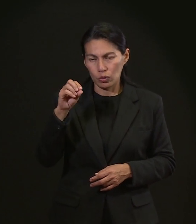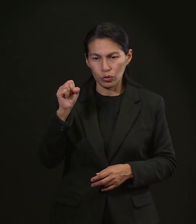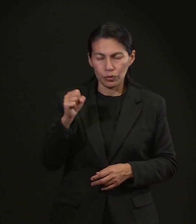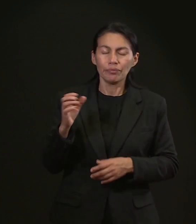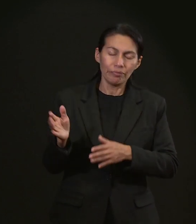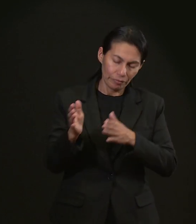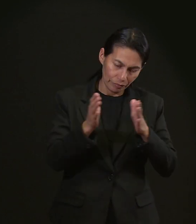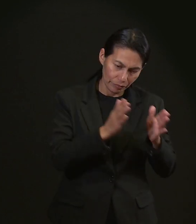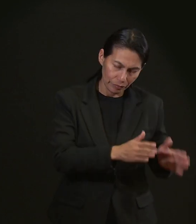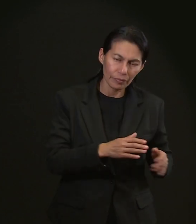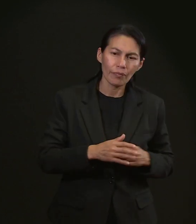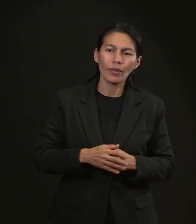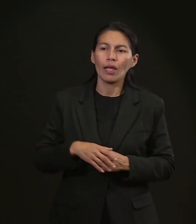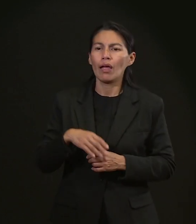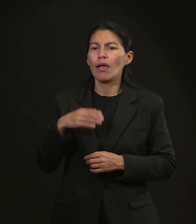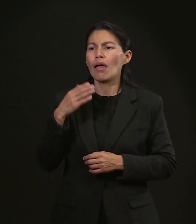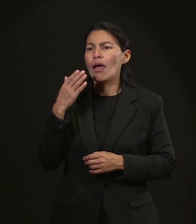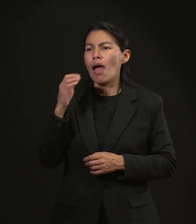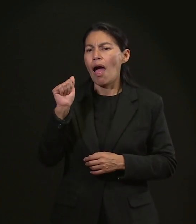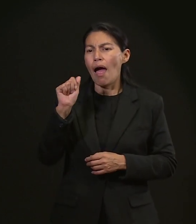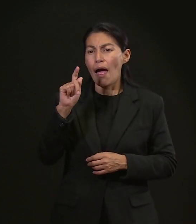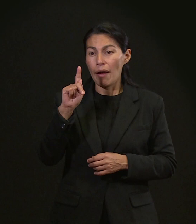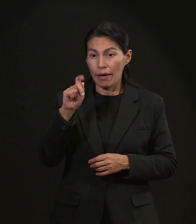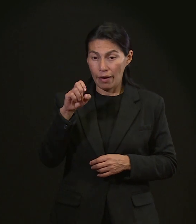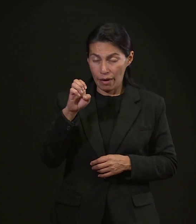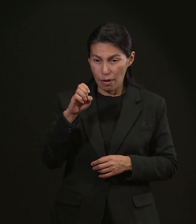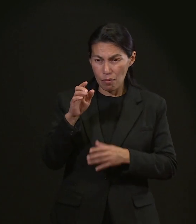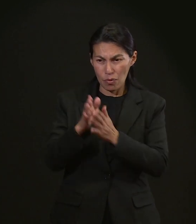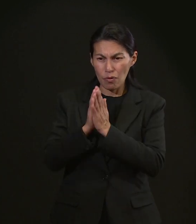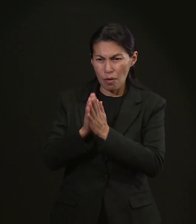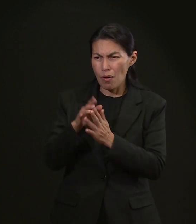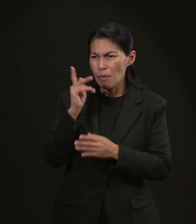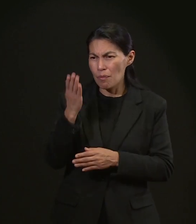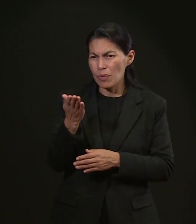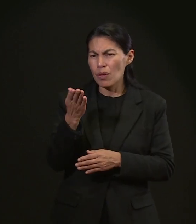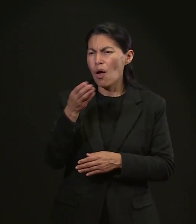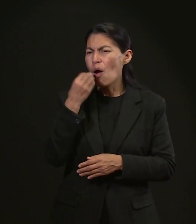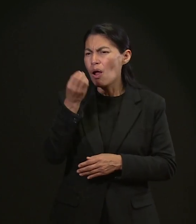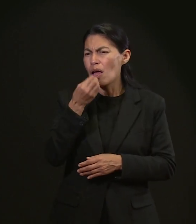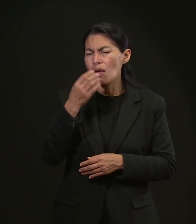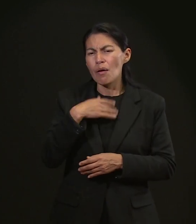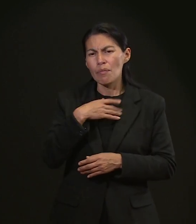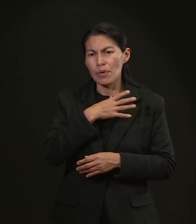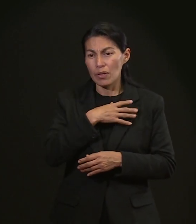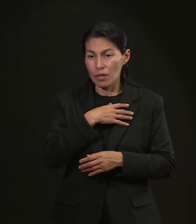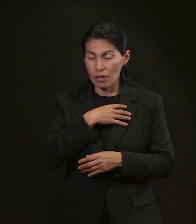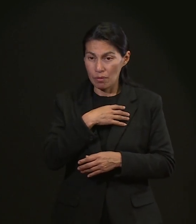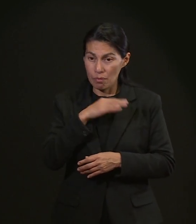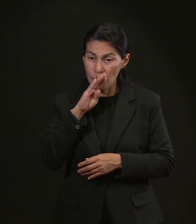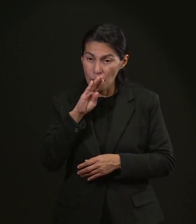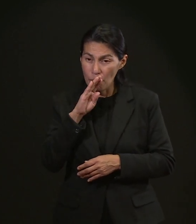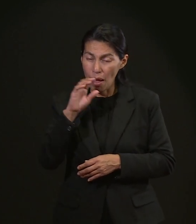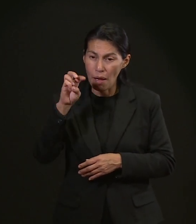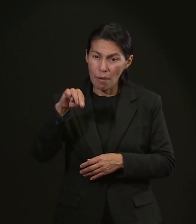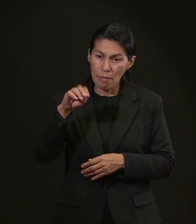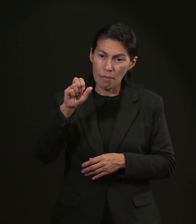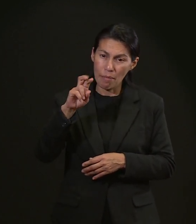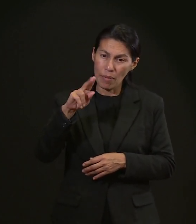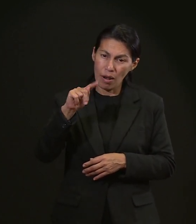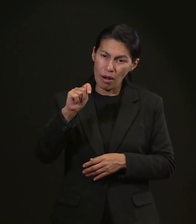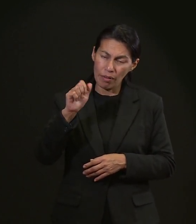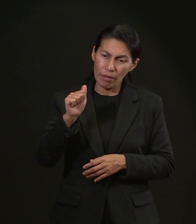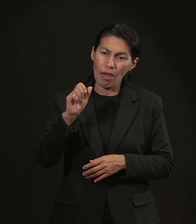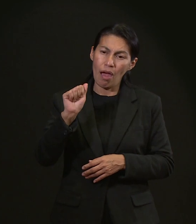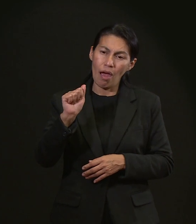que por favor pide oración por mi mamá está muy enferma su nombre martha aquí claro que si rosamaría